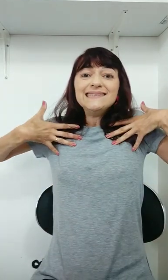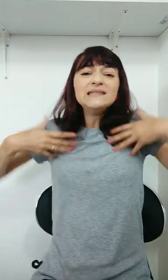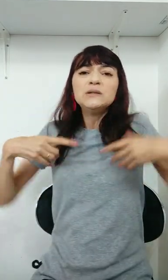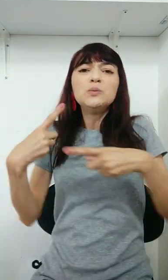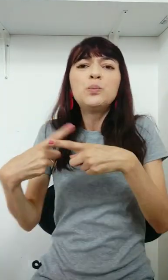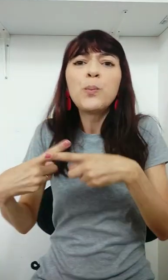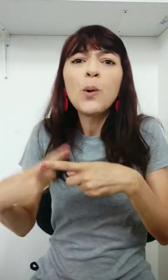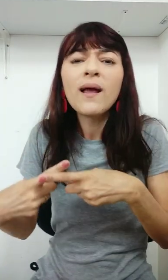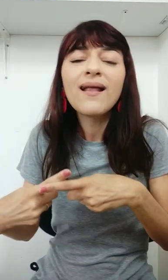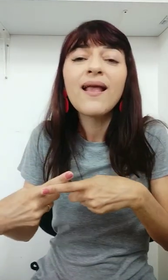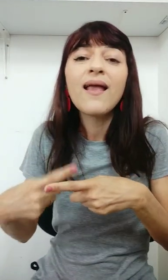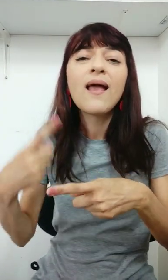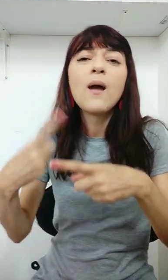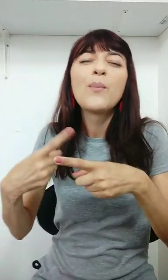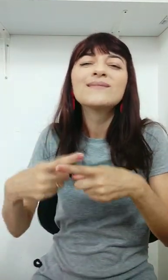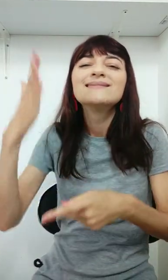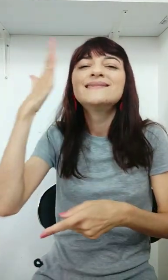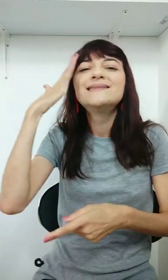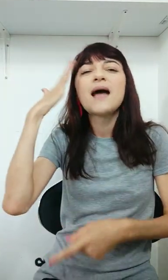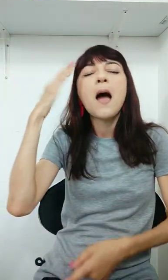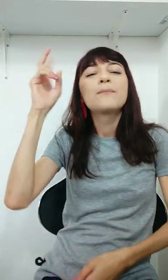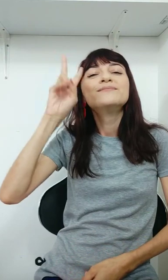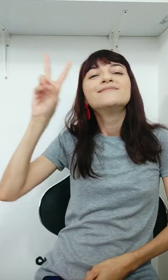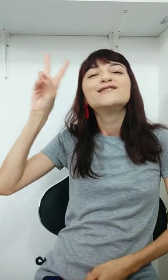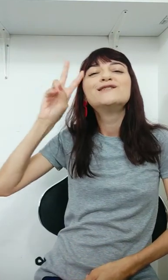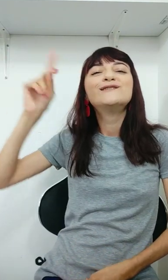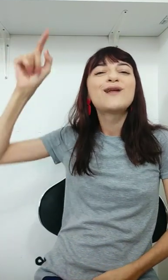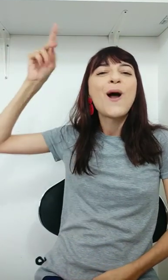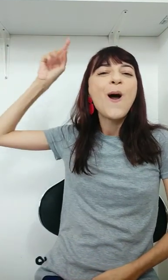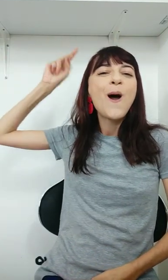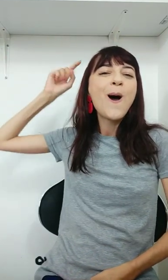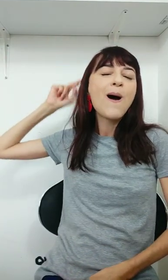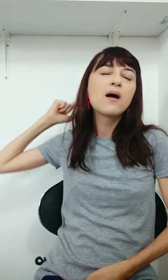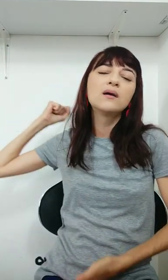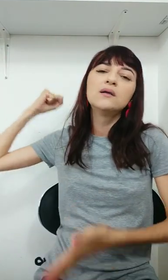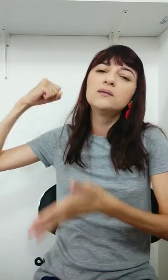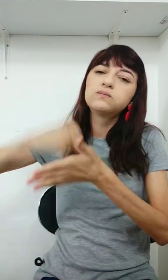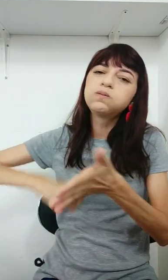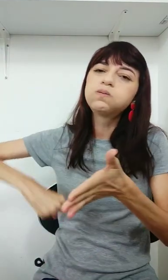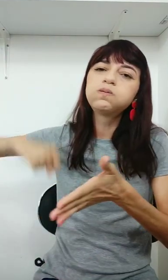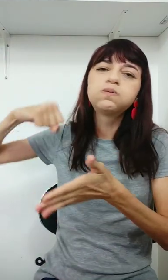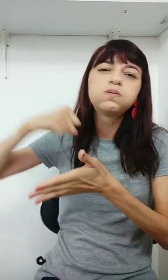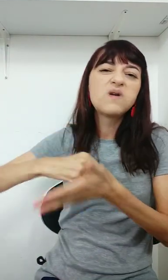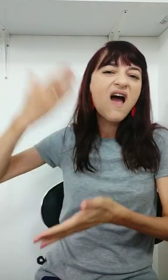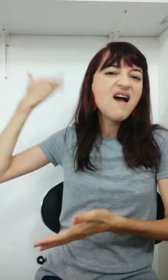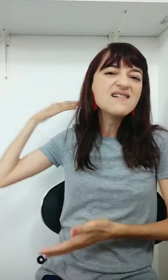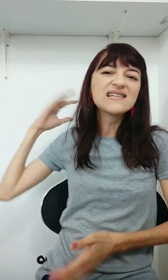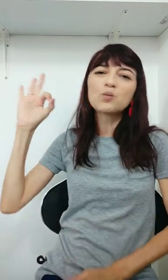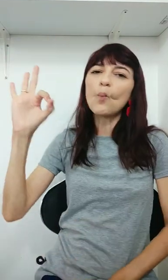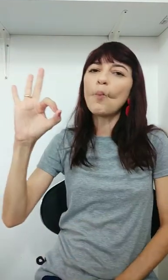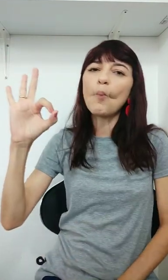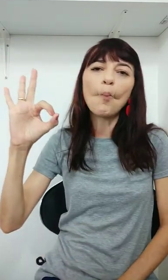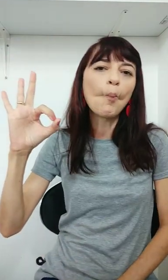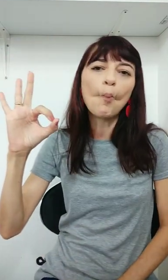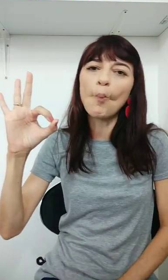surda toda fica feliz. Mas por que que a gente fica feliz? Porque a gente sabe da luta que foi para chegar até aqui, conquistar o